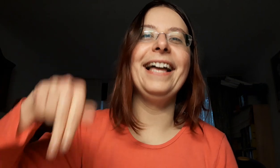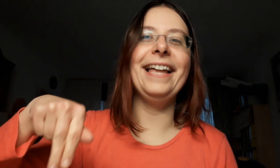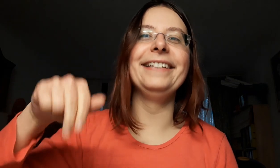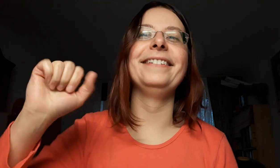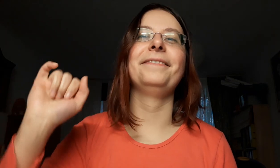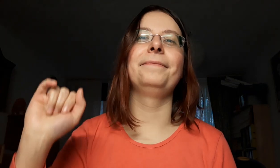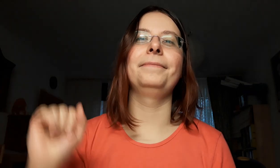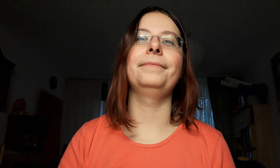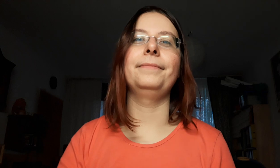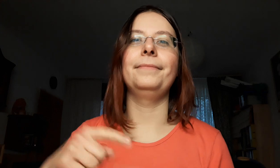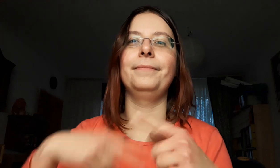K-A-N-N.